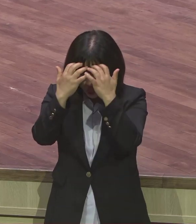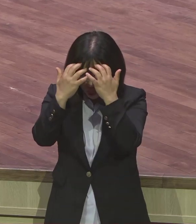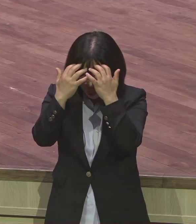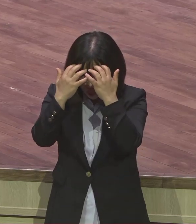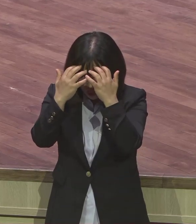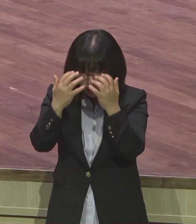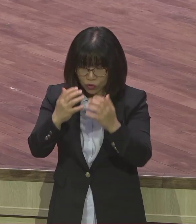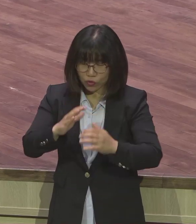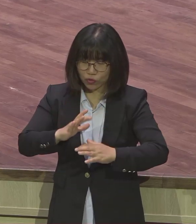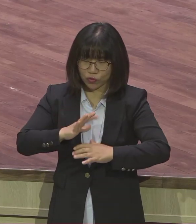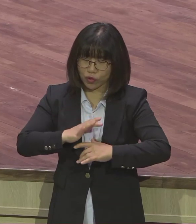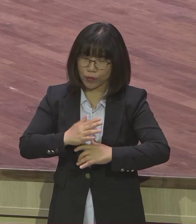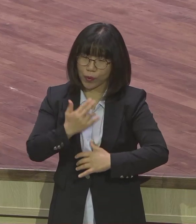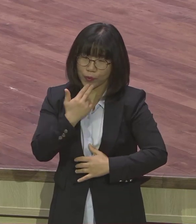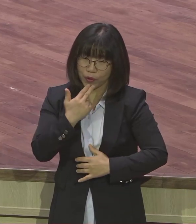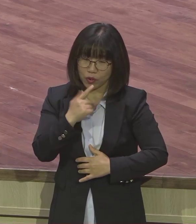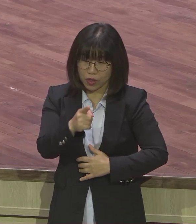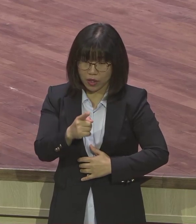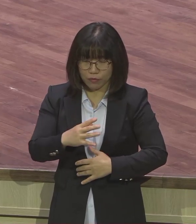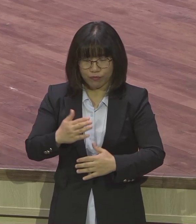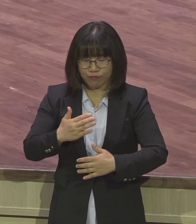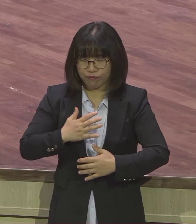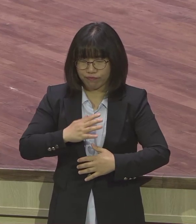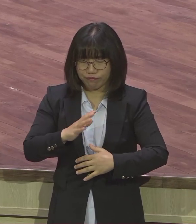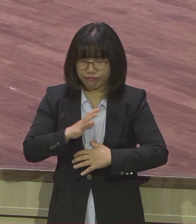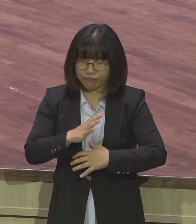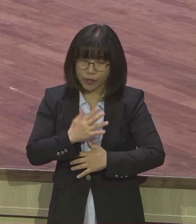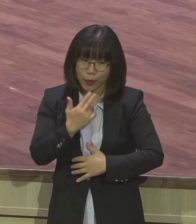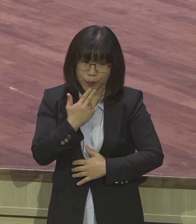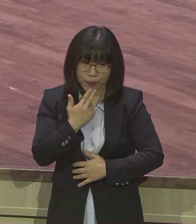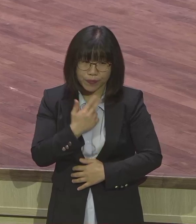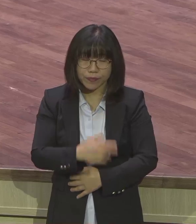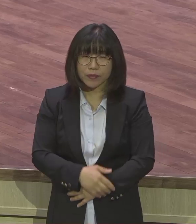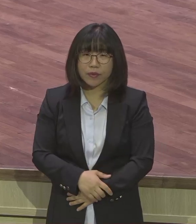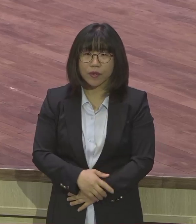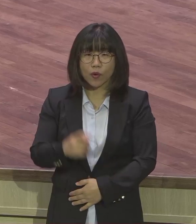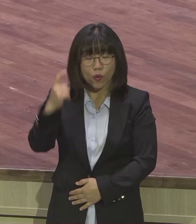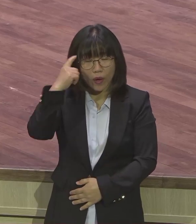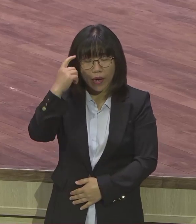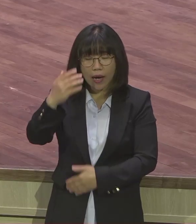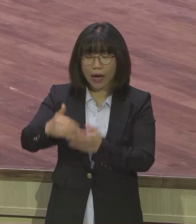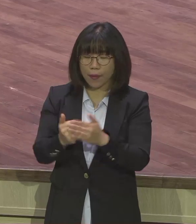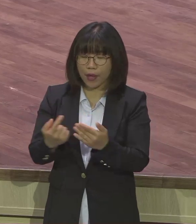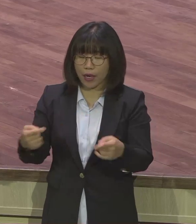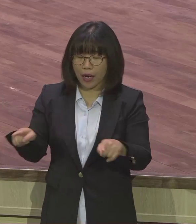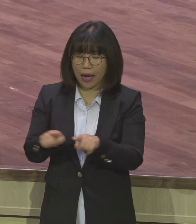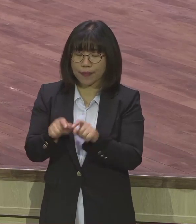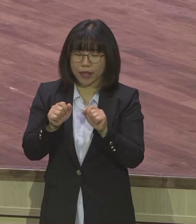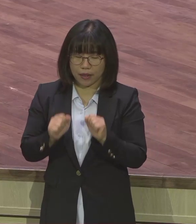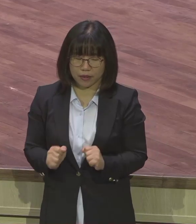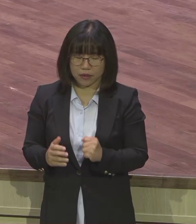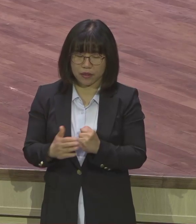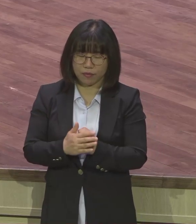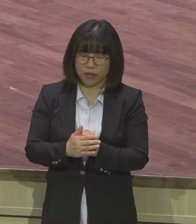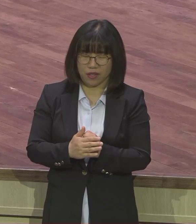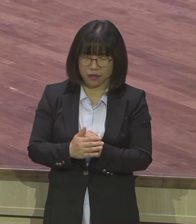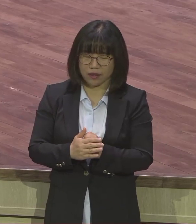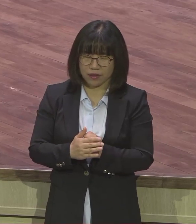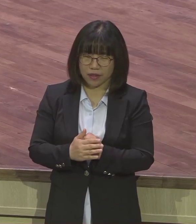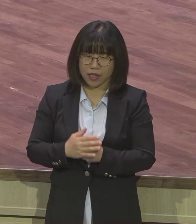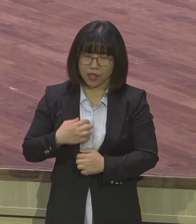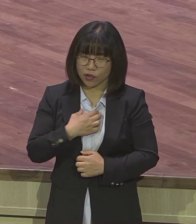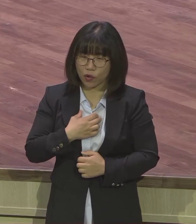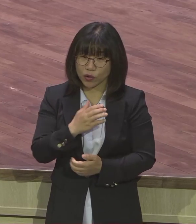두려워하지 않습니다. 무서워할 이유도 없습니다. 왜냐하면 하나님이 함께하는 모험이기 때문에.